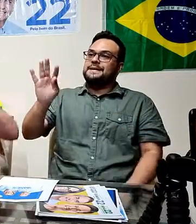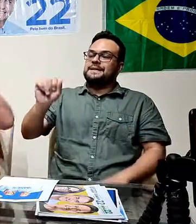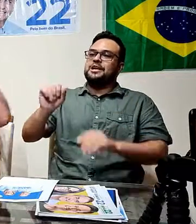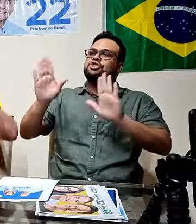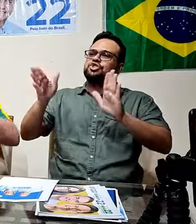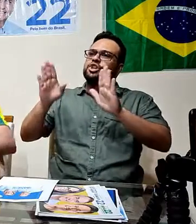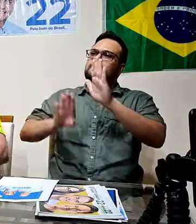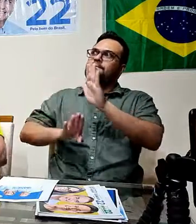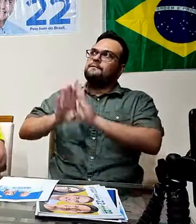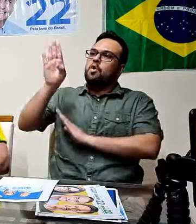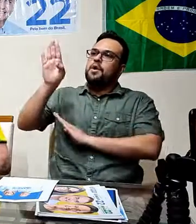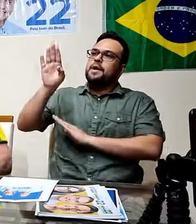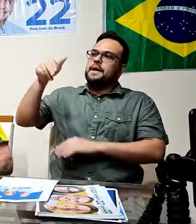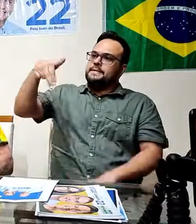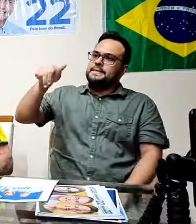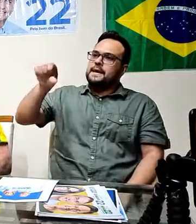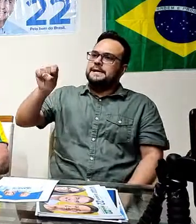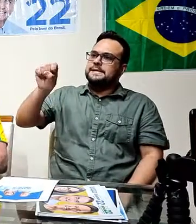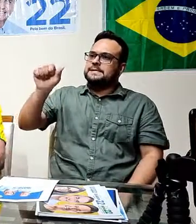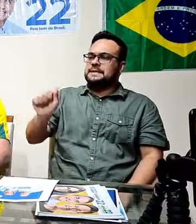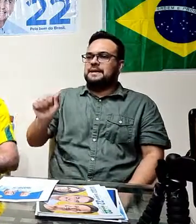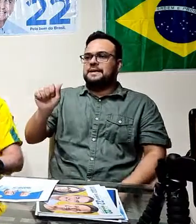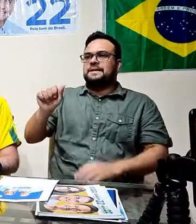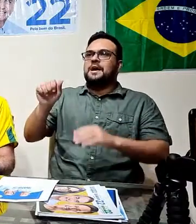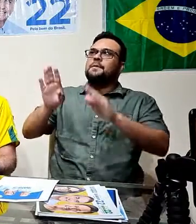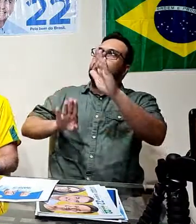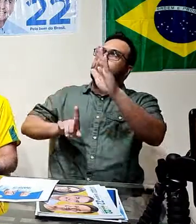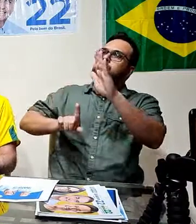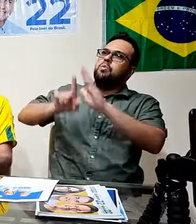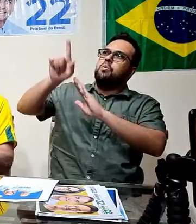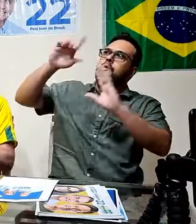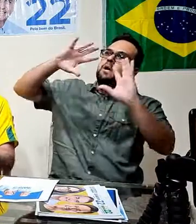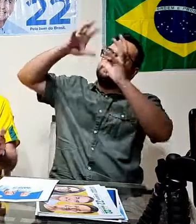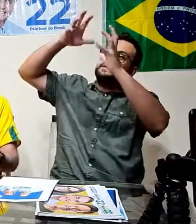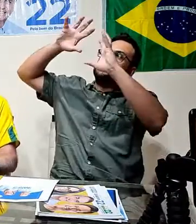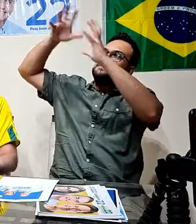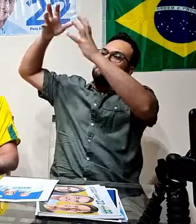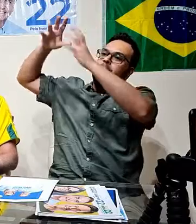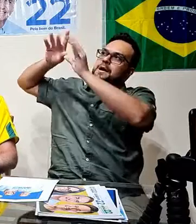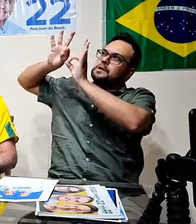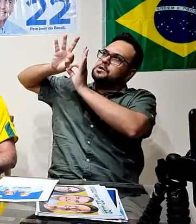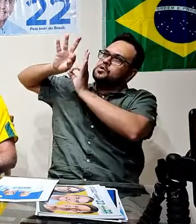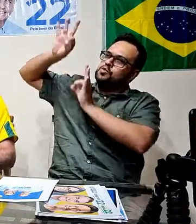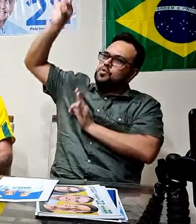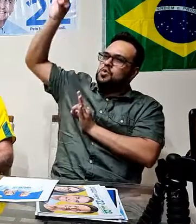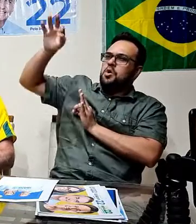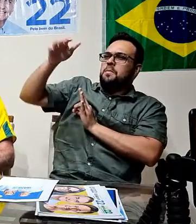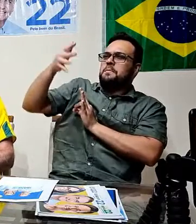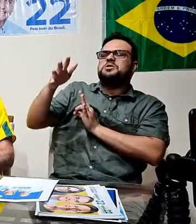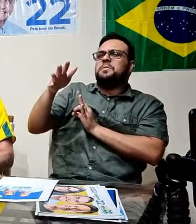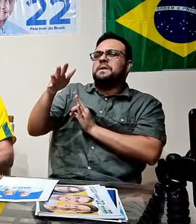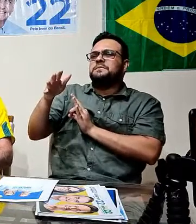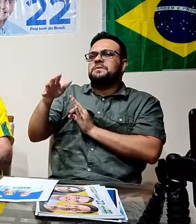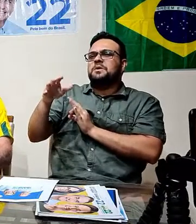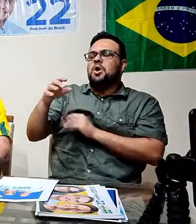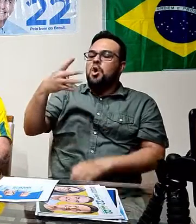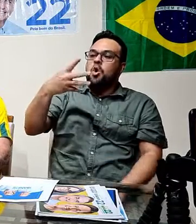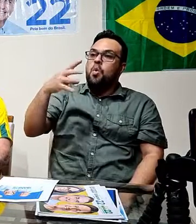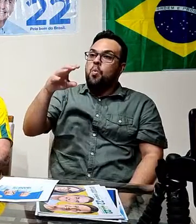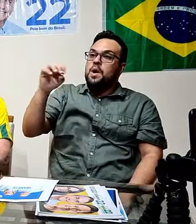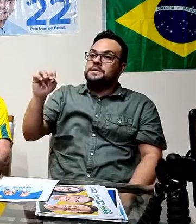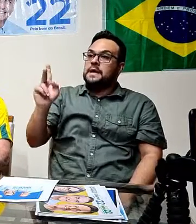NASA, teve no espaço, aí uma altura aproximadamente equivalente a Rio São Paulo, né, 400 km de